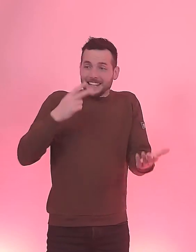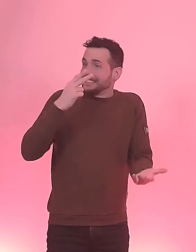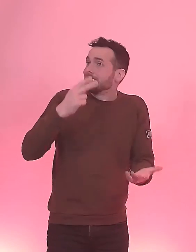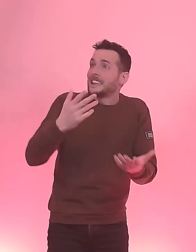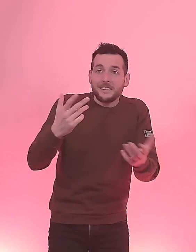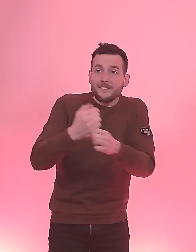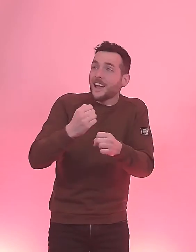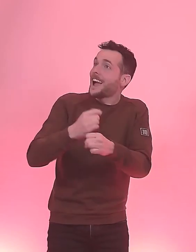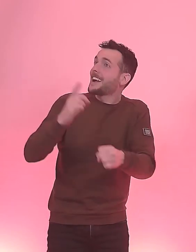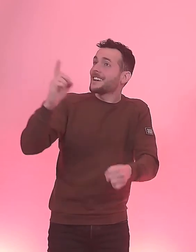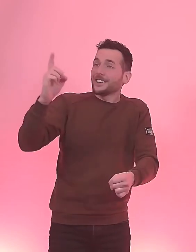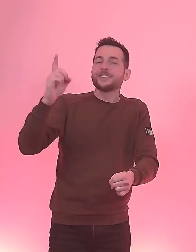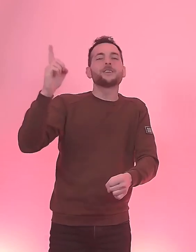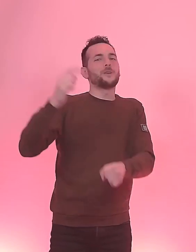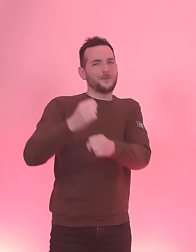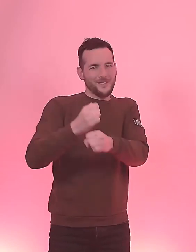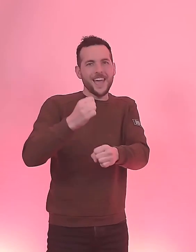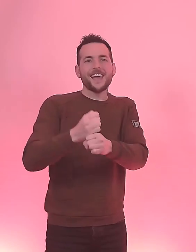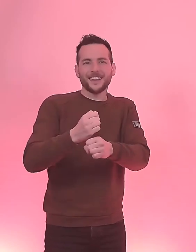plezier